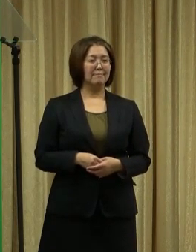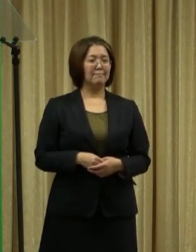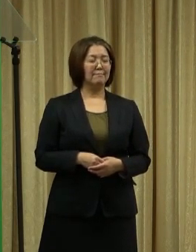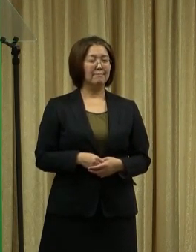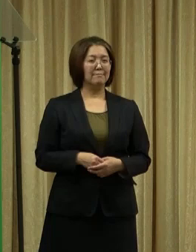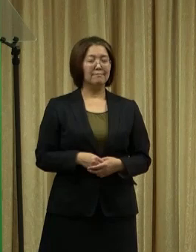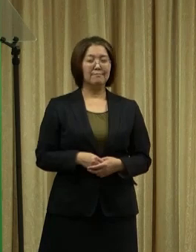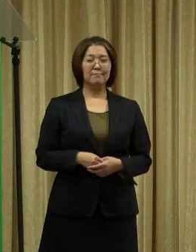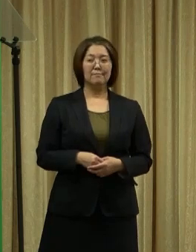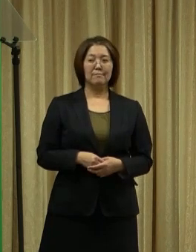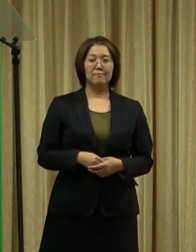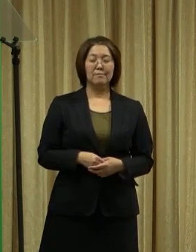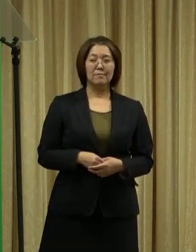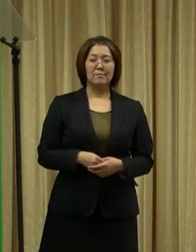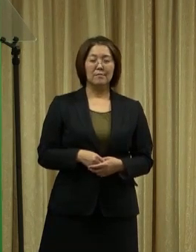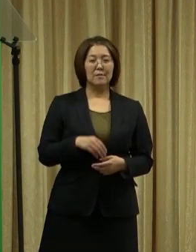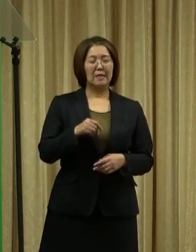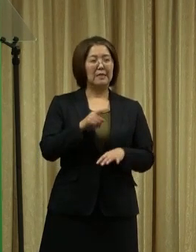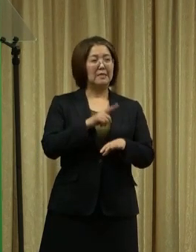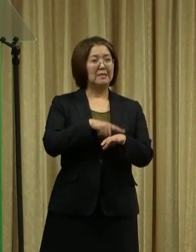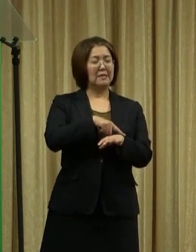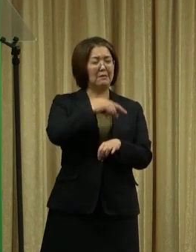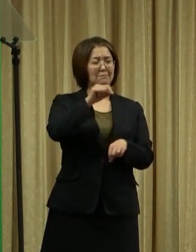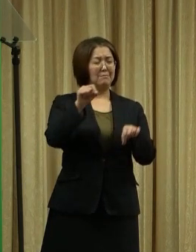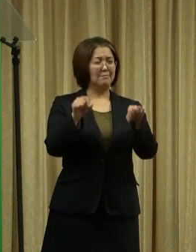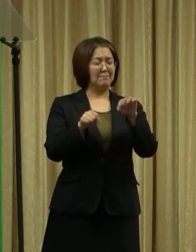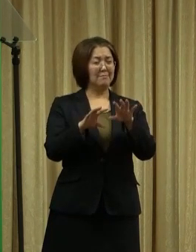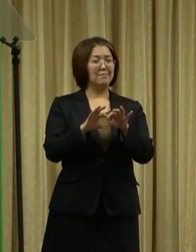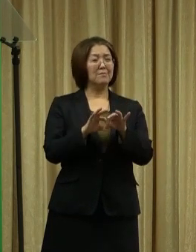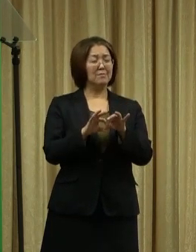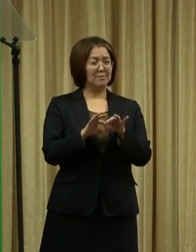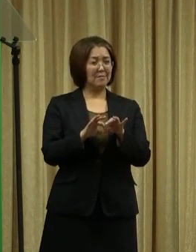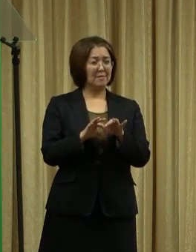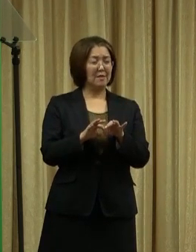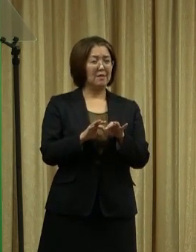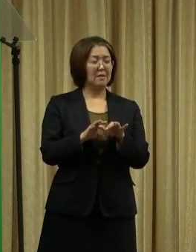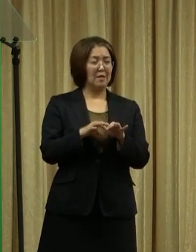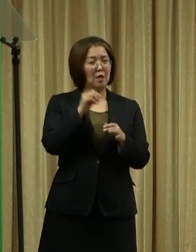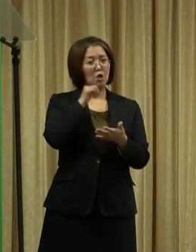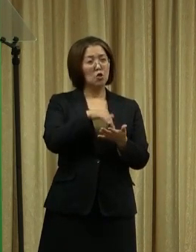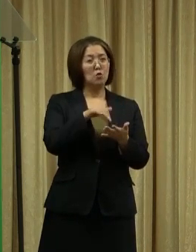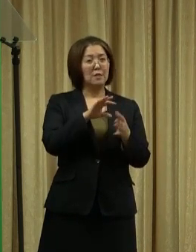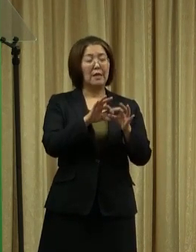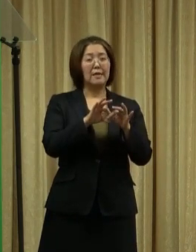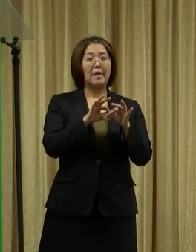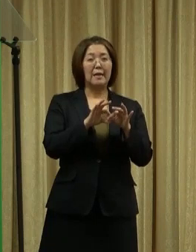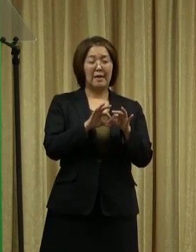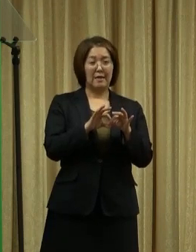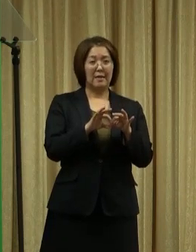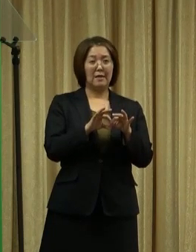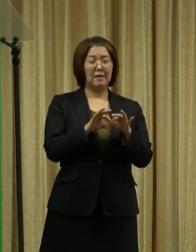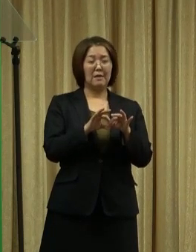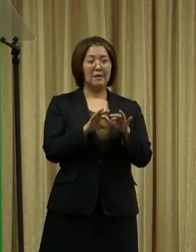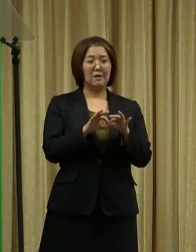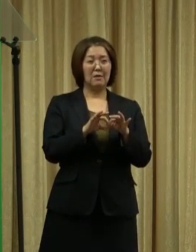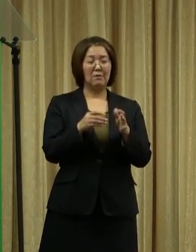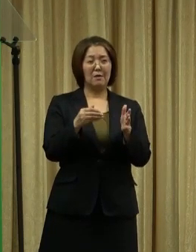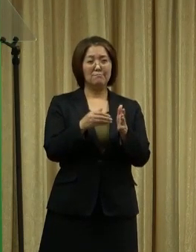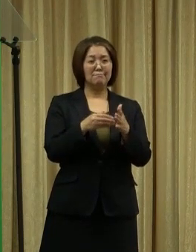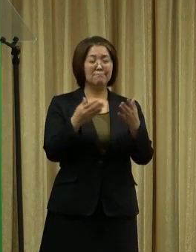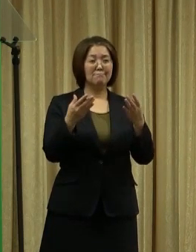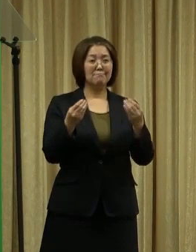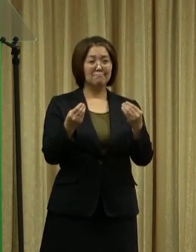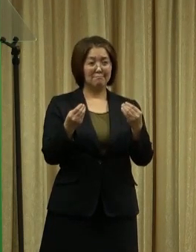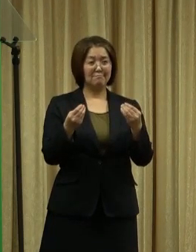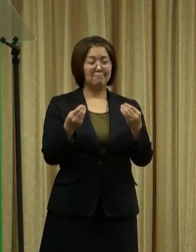はい、それではちょっと予定の時間もちょっと過ぎてまいりましたので、一旦予算関連はここで一回締め